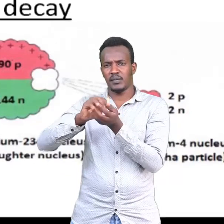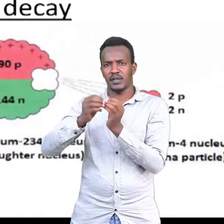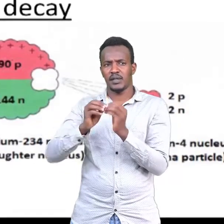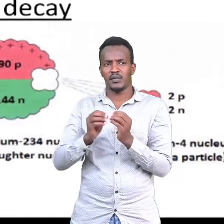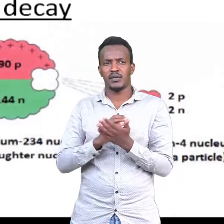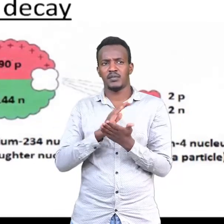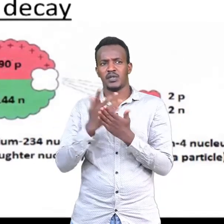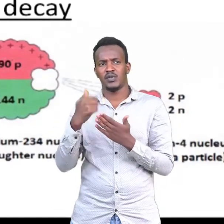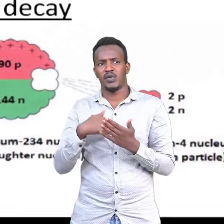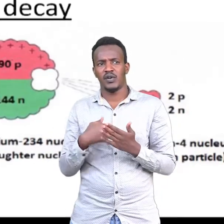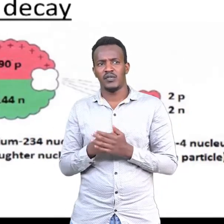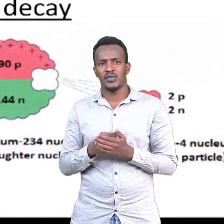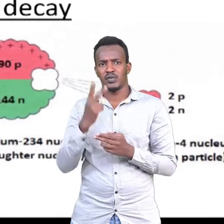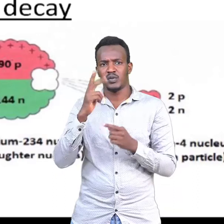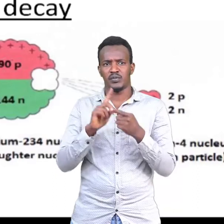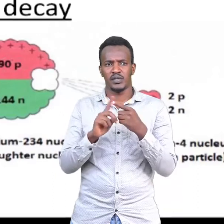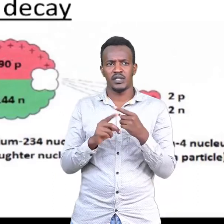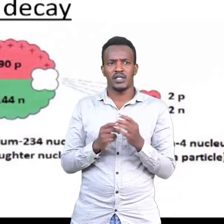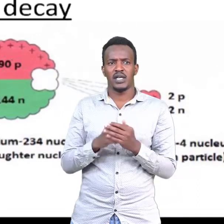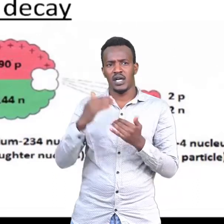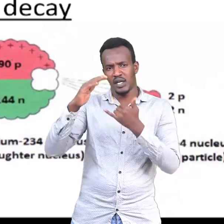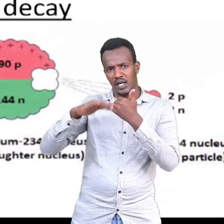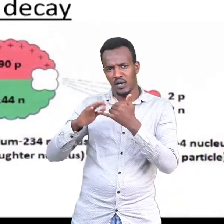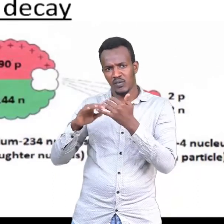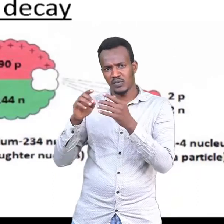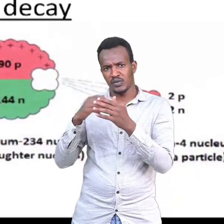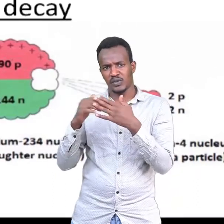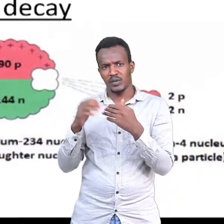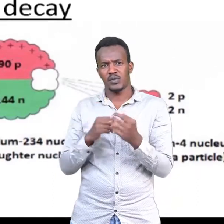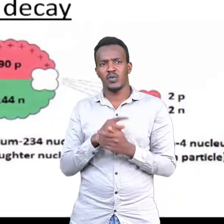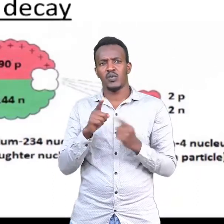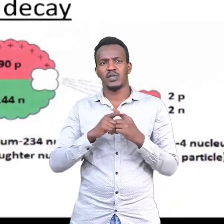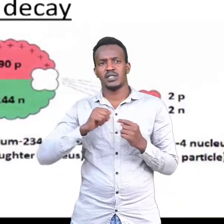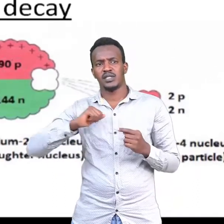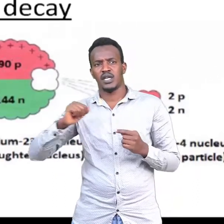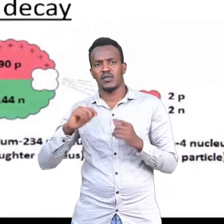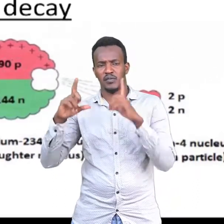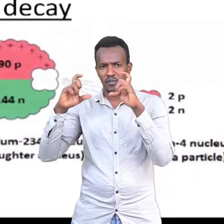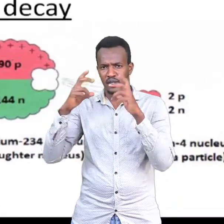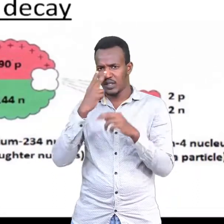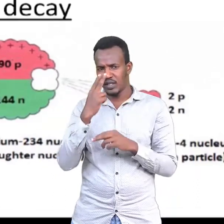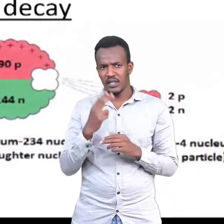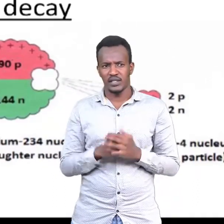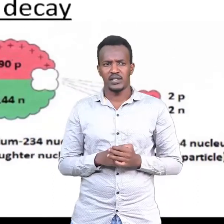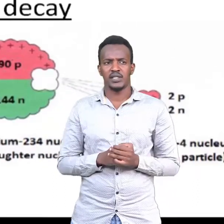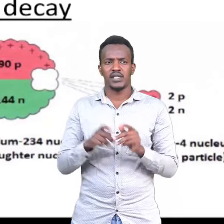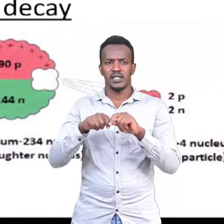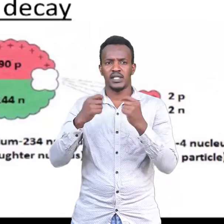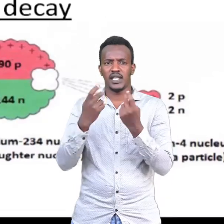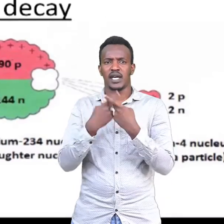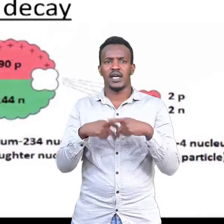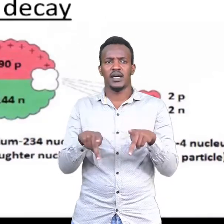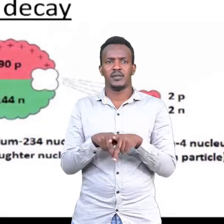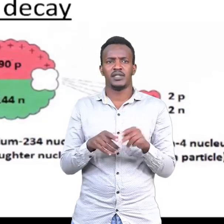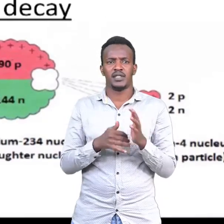laga calaamadiyay laba xabo xagga qaybta hoosana sidoo kale laba xabo laga calaamadiyay sawirka bidixda markaynu eegano way dhigay bay imi ama markaas dhigay baa dhacay